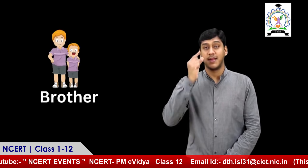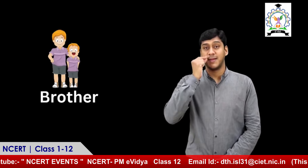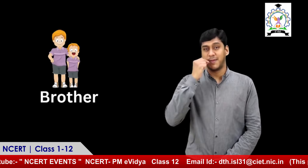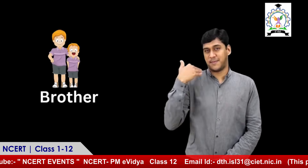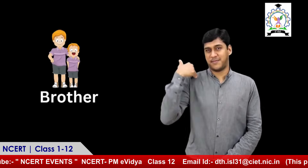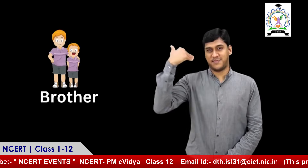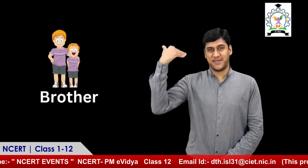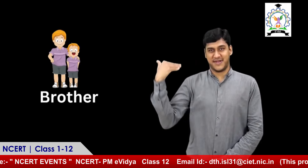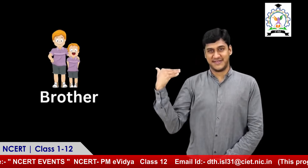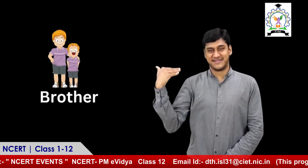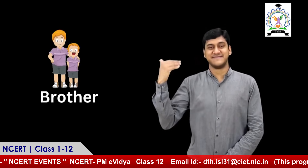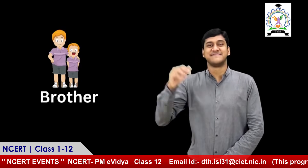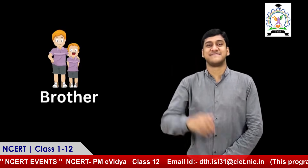भाई।